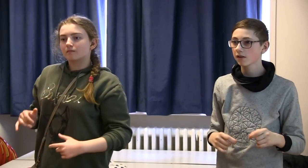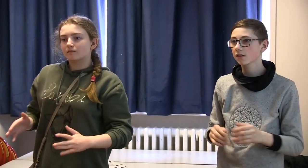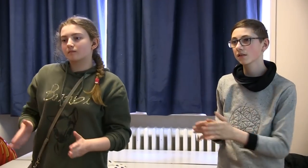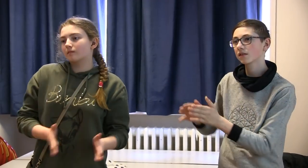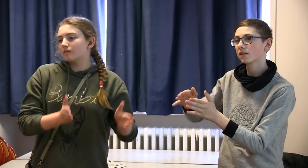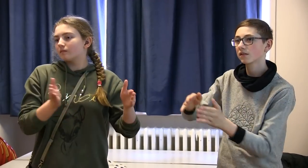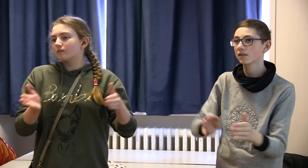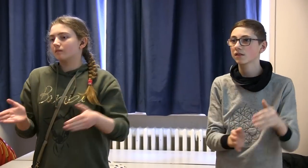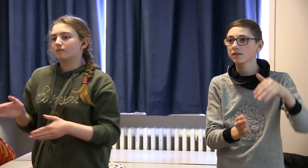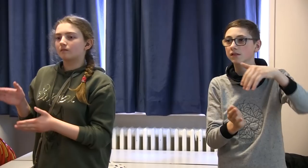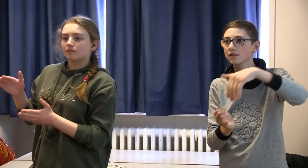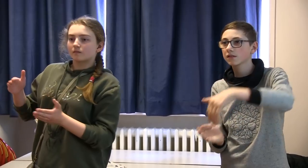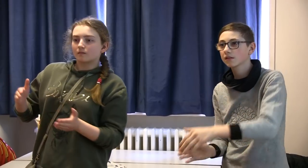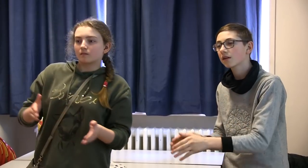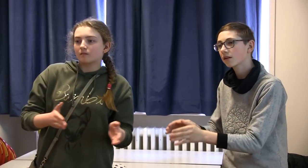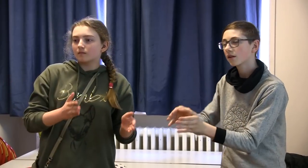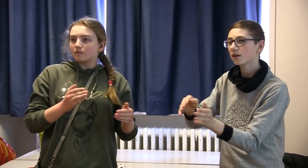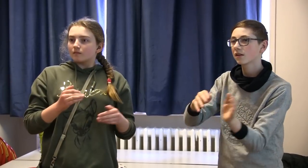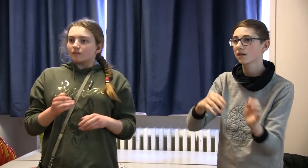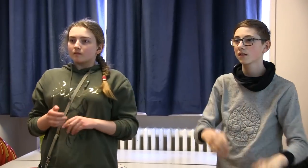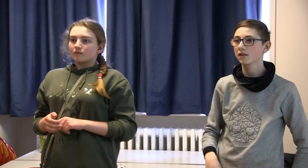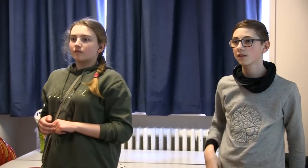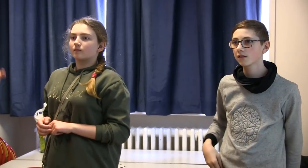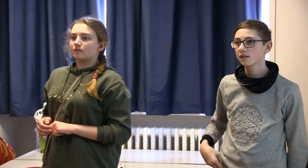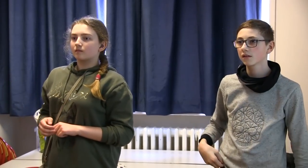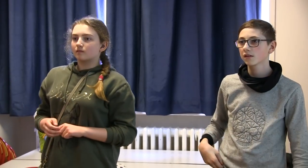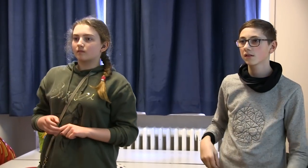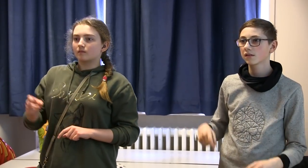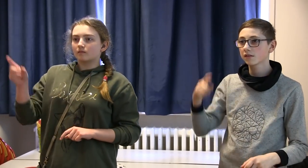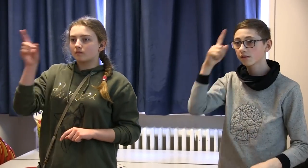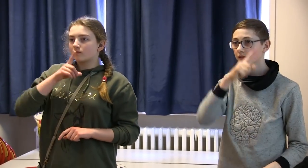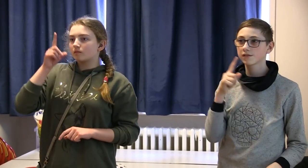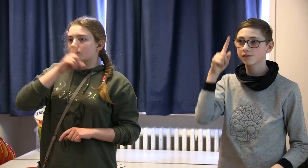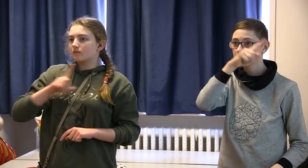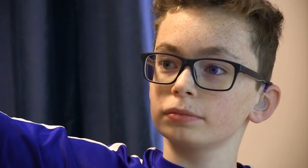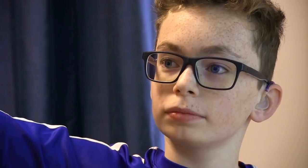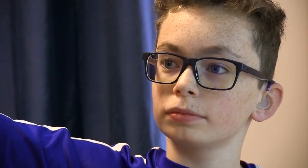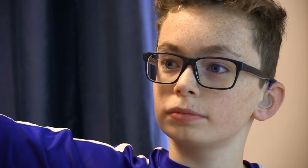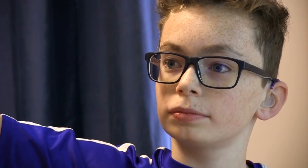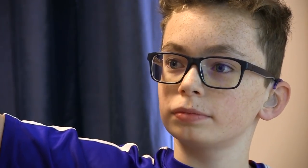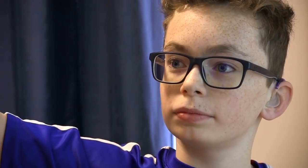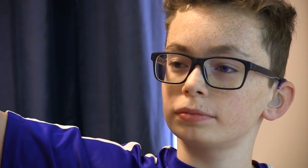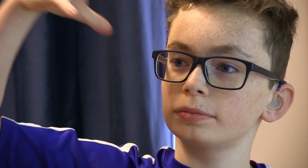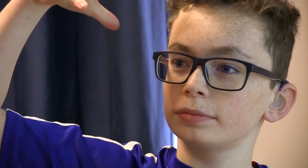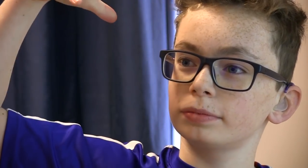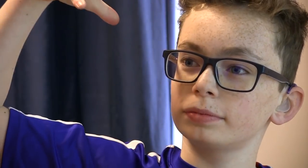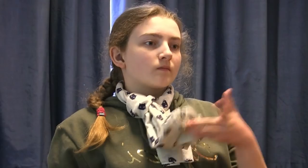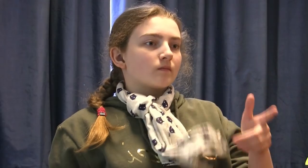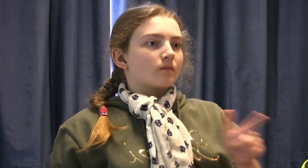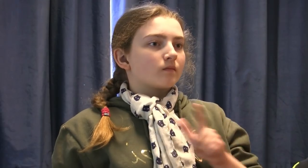des signes est ouverte à tous. Elle réunit des sourds et des entendants. Elle n'est pas seulement liée à la surdité. Chacun a sa particularité. Dans le mot